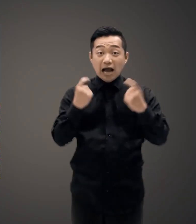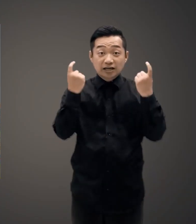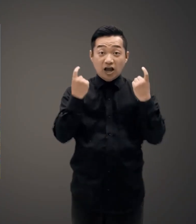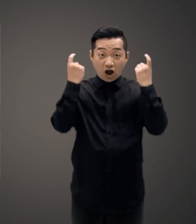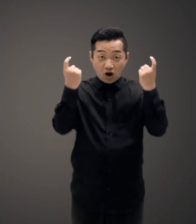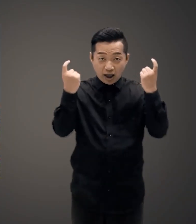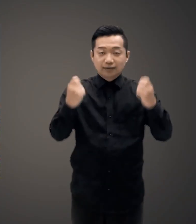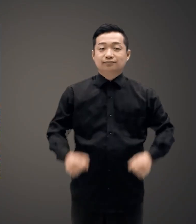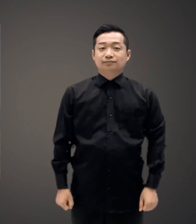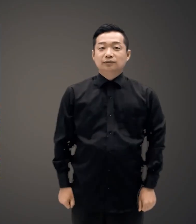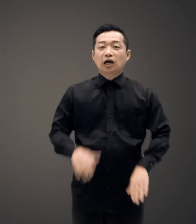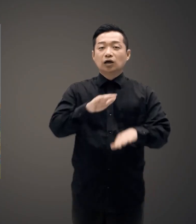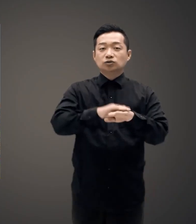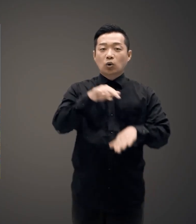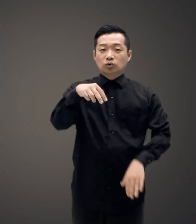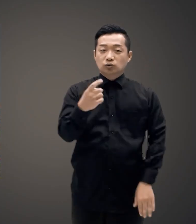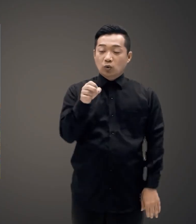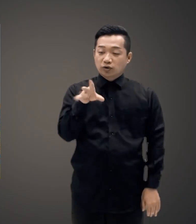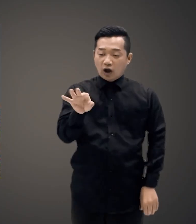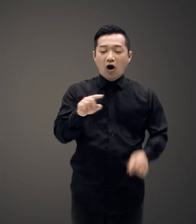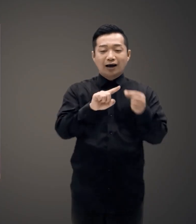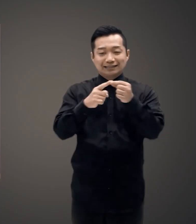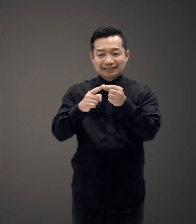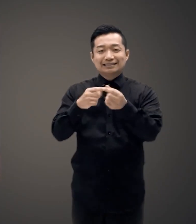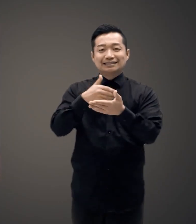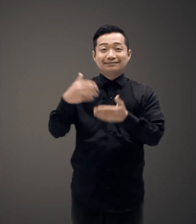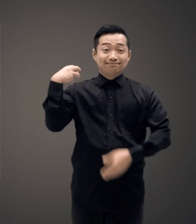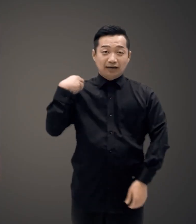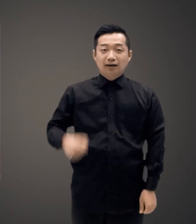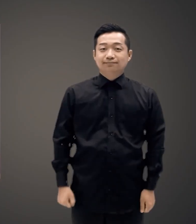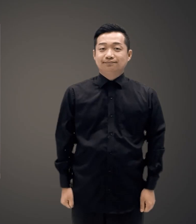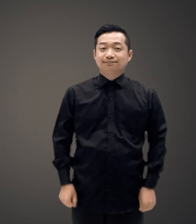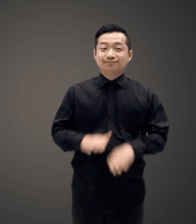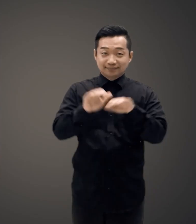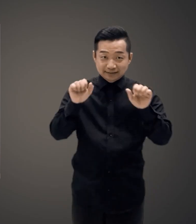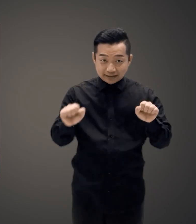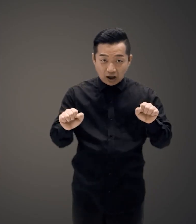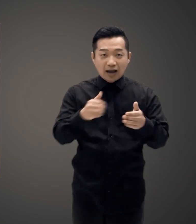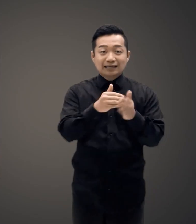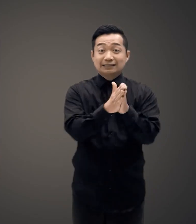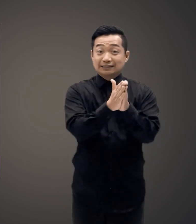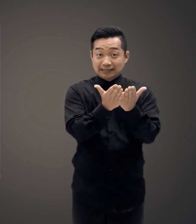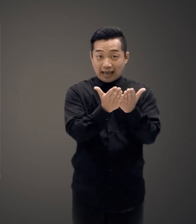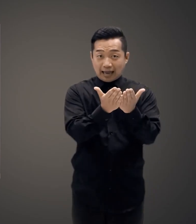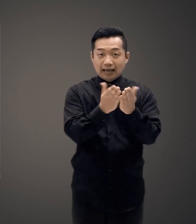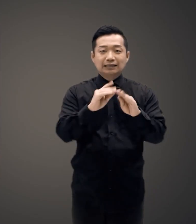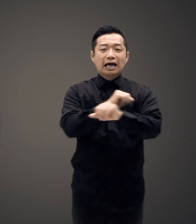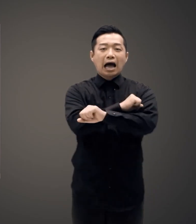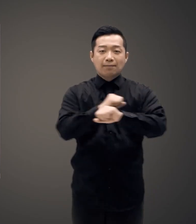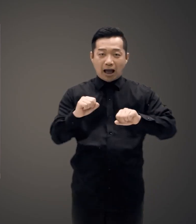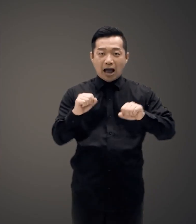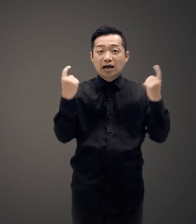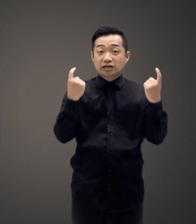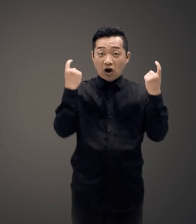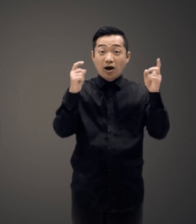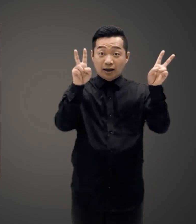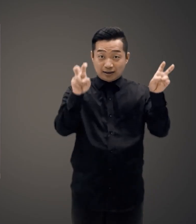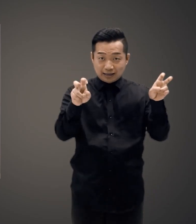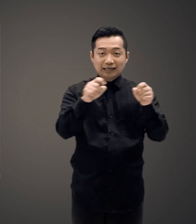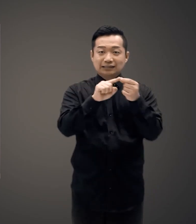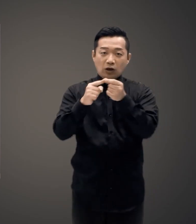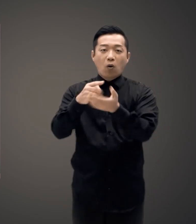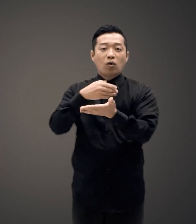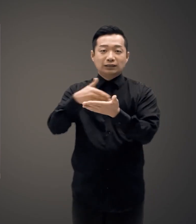사막여행 손소영 글 그림. 안녕하세요. 저는 그림책 사막여행을 쓰고